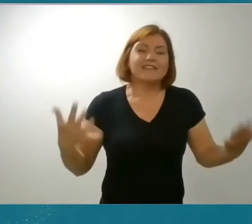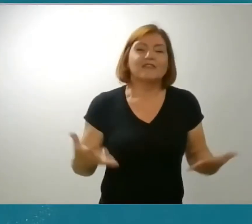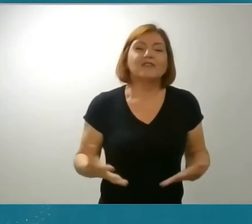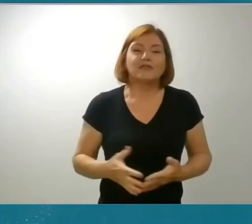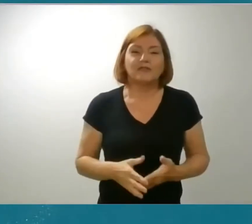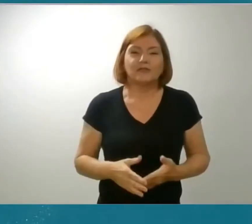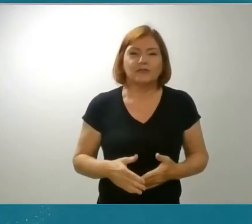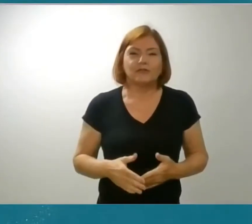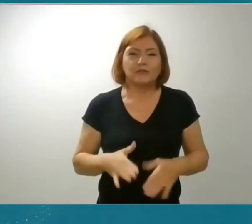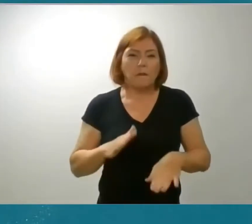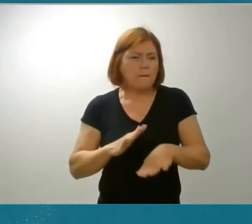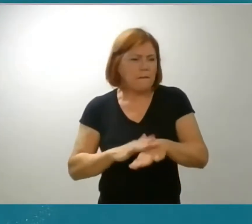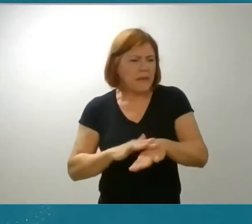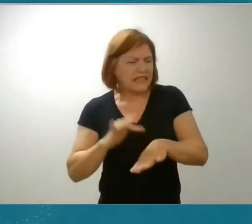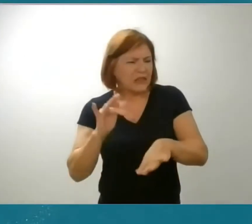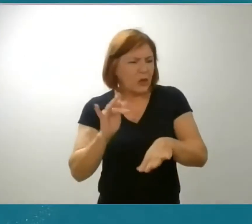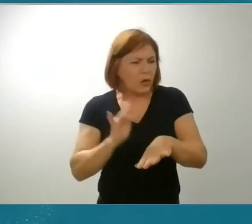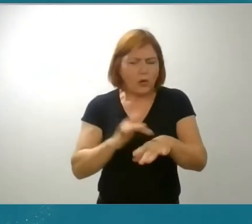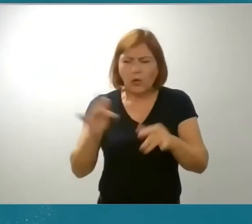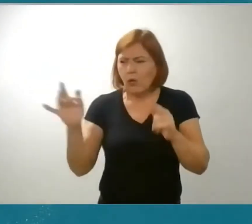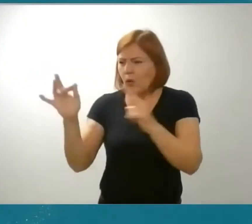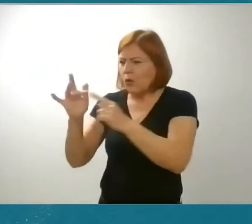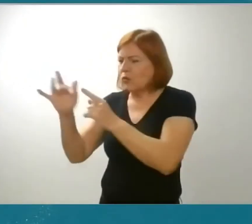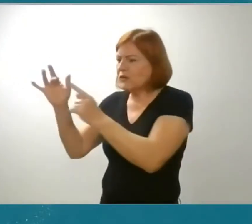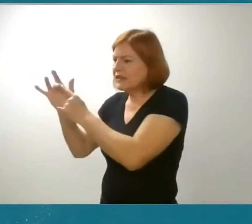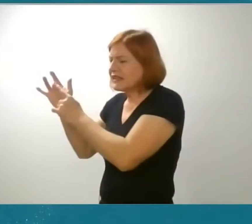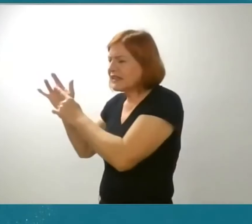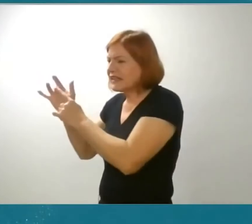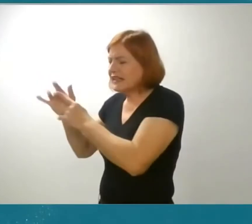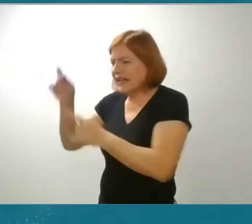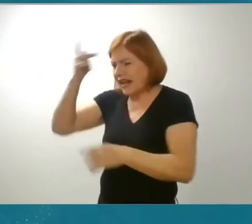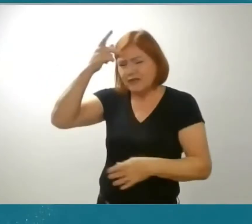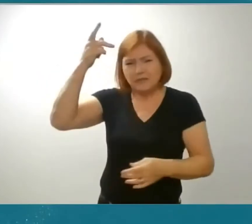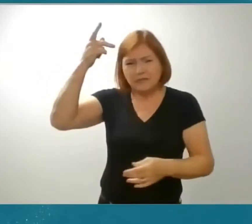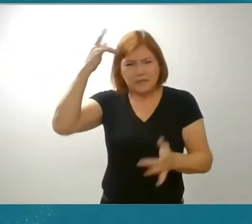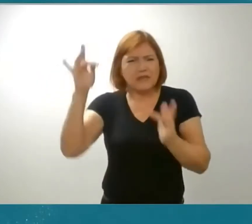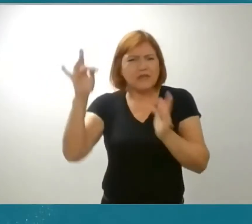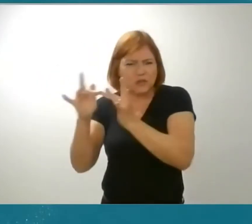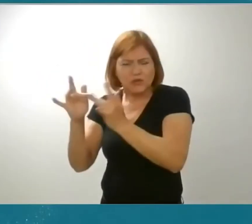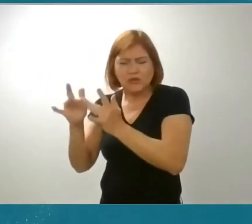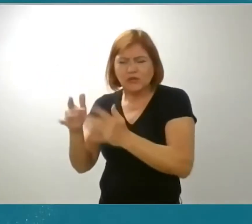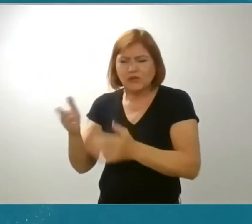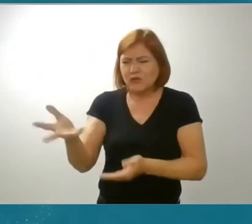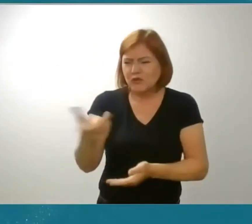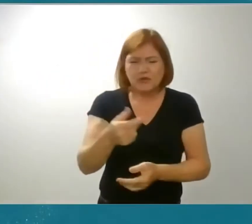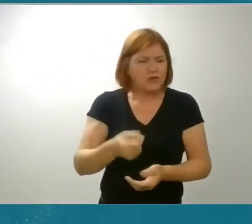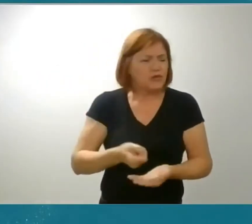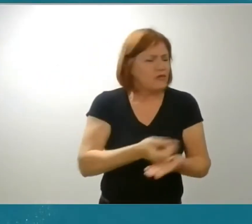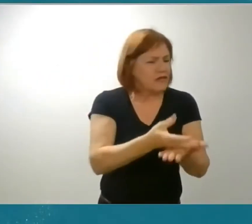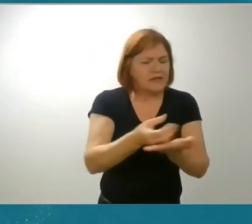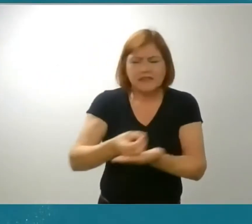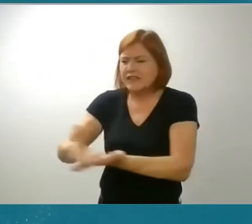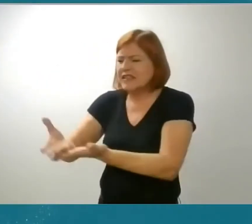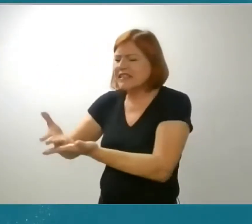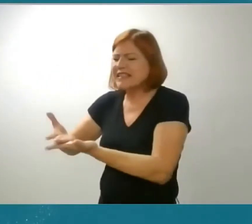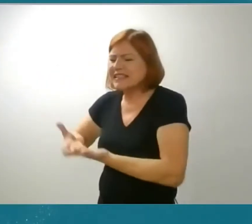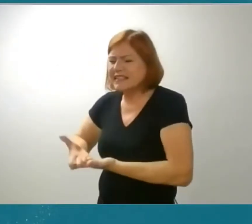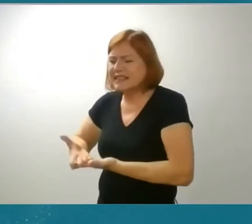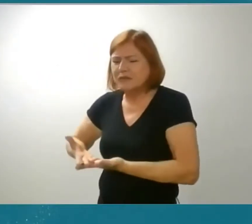Centro de México. Tlaxcala. É uma terra que não se